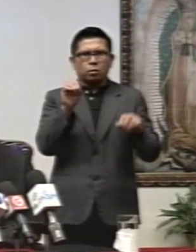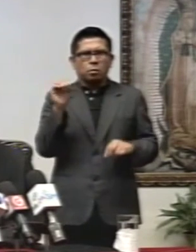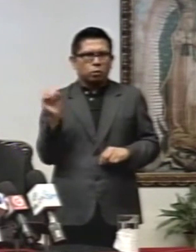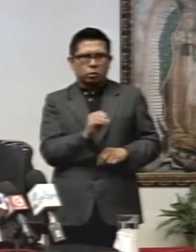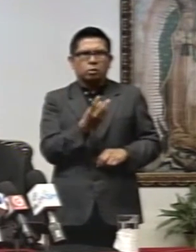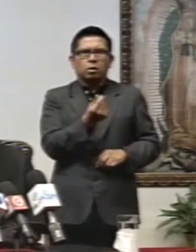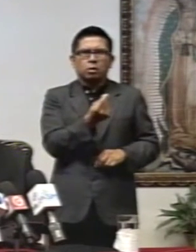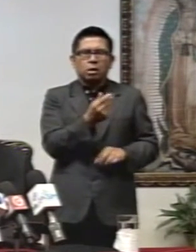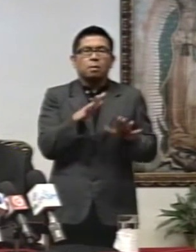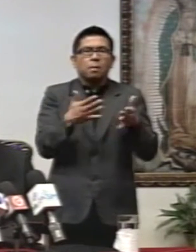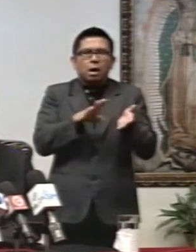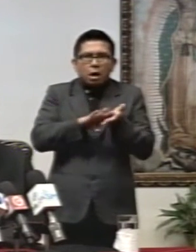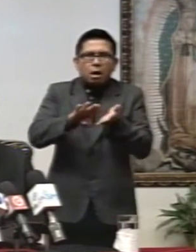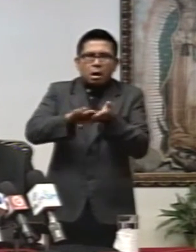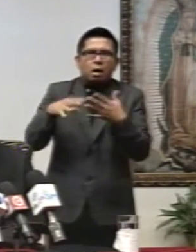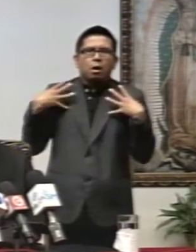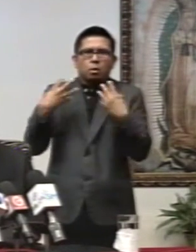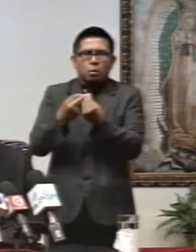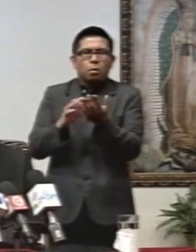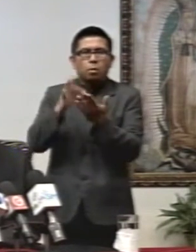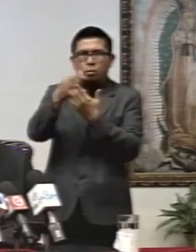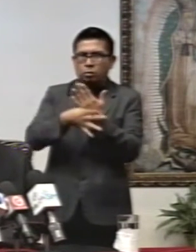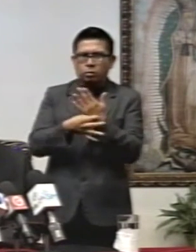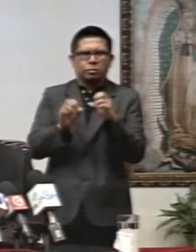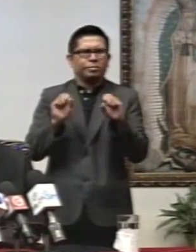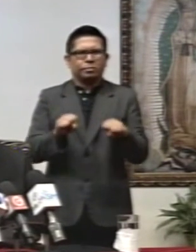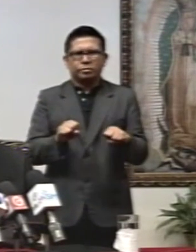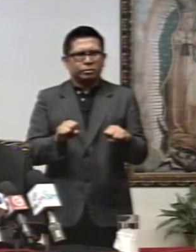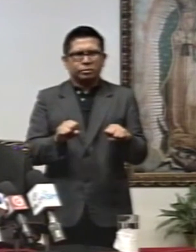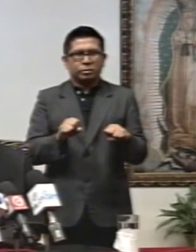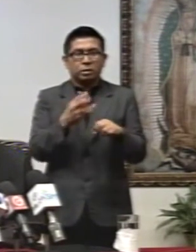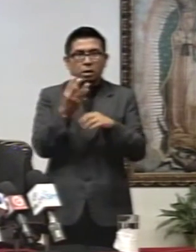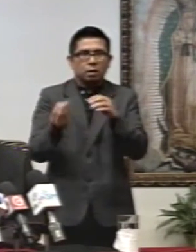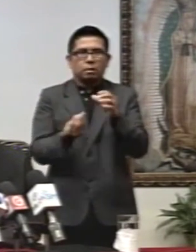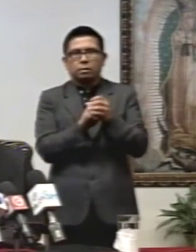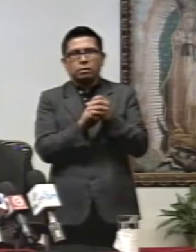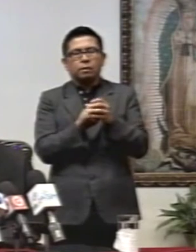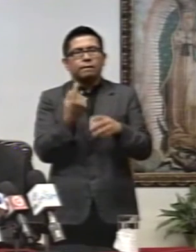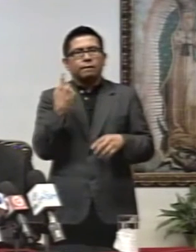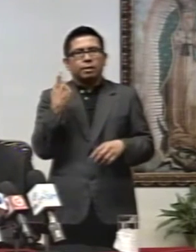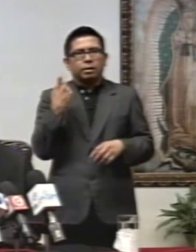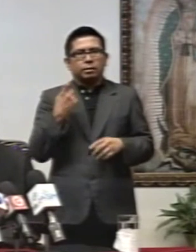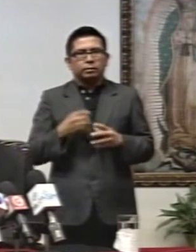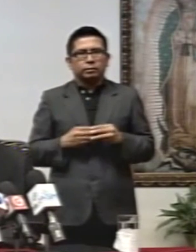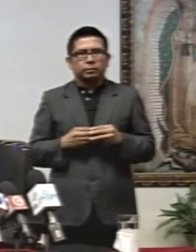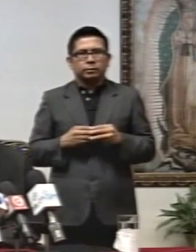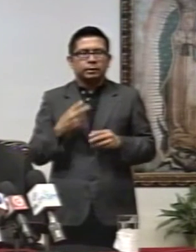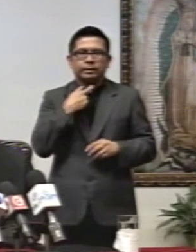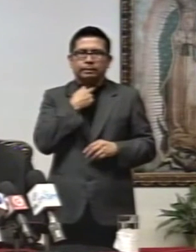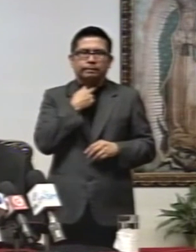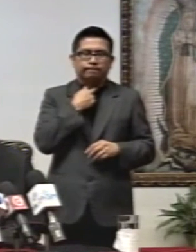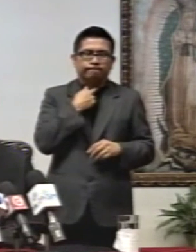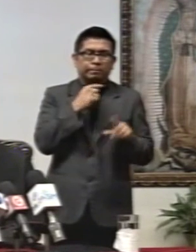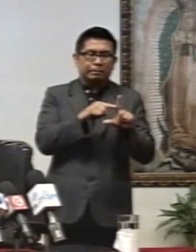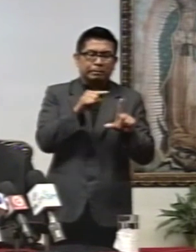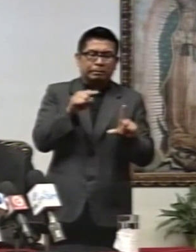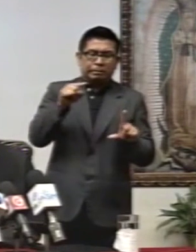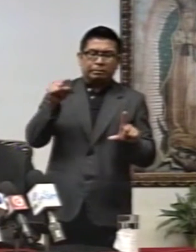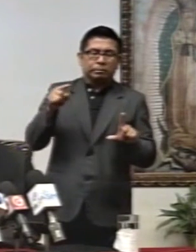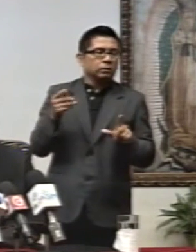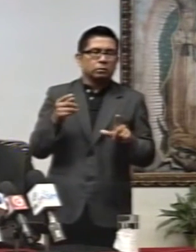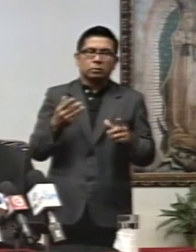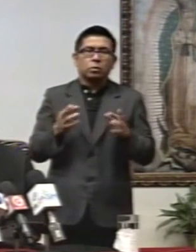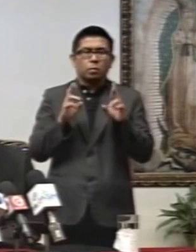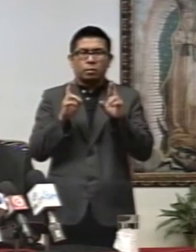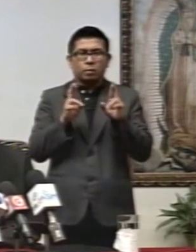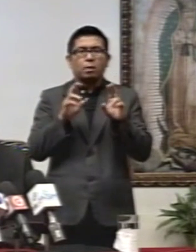eso, pero no es posible implementarlo todavía. Y qué lástima, ojalá que se